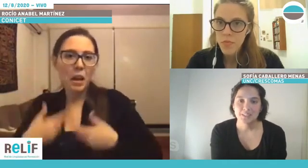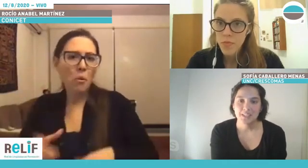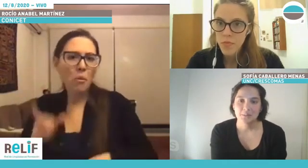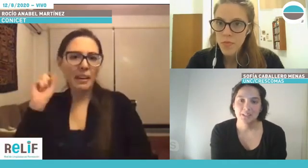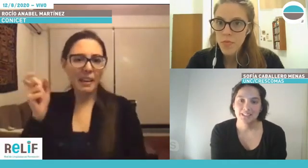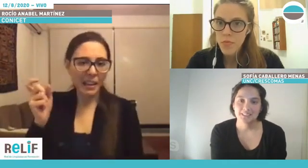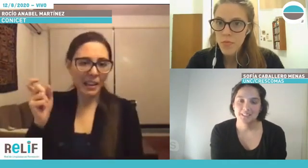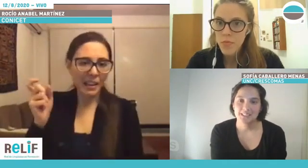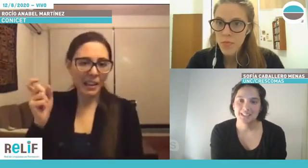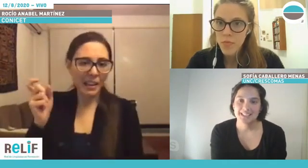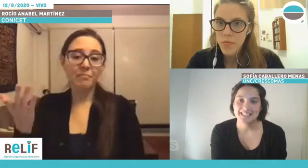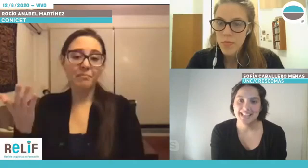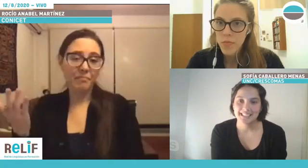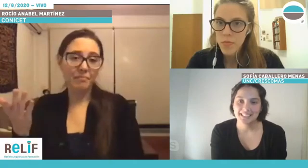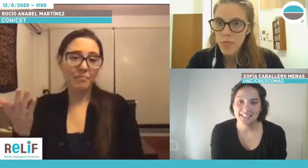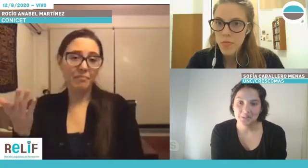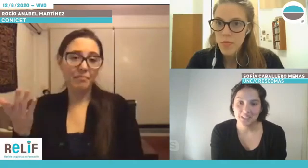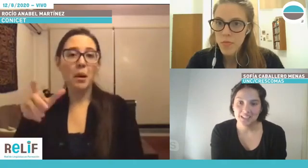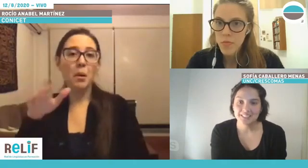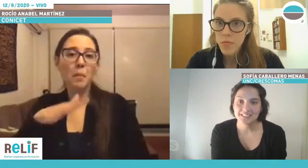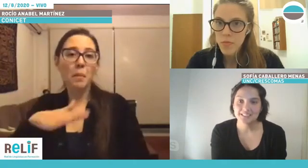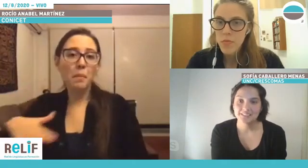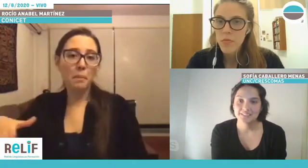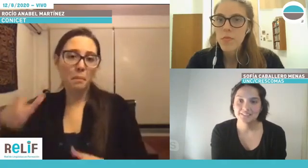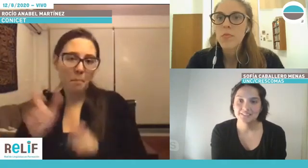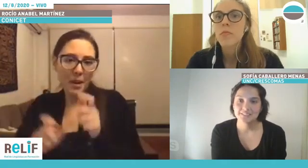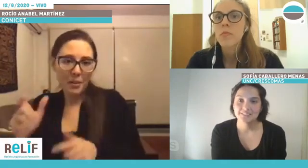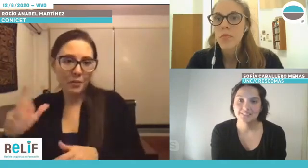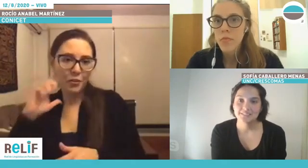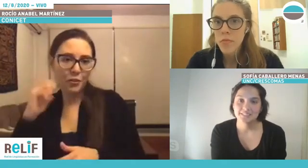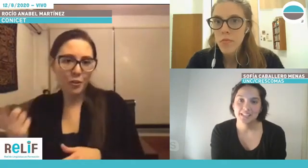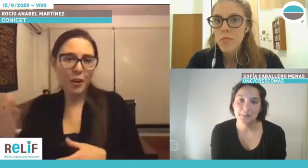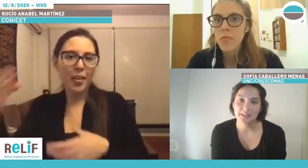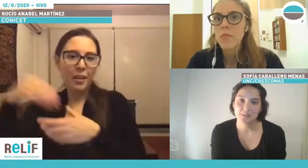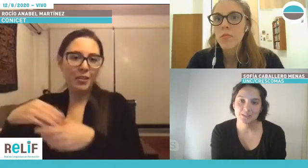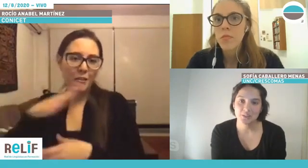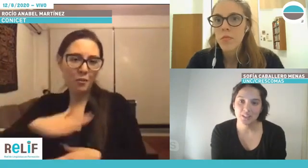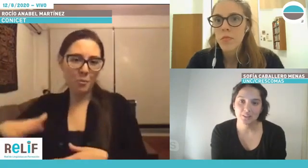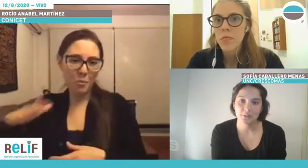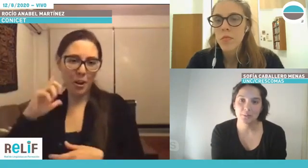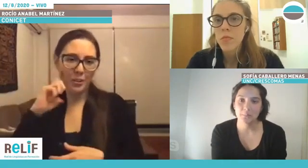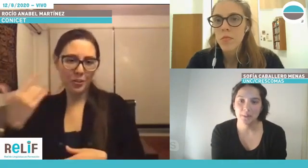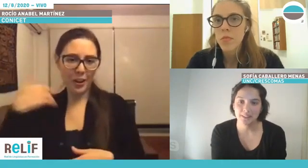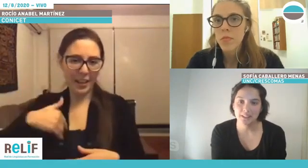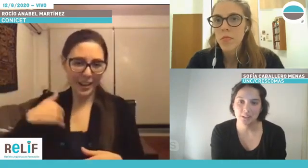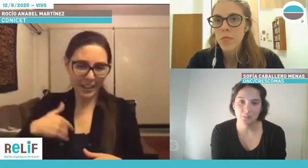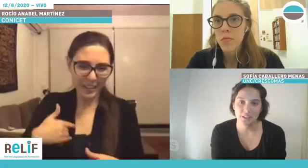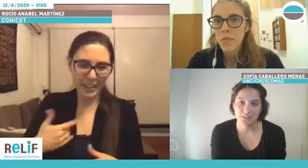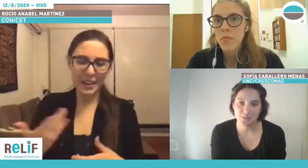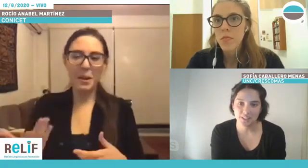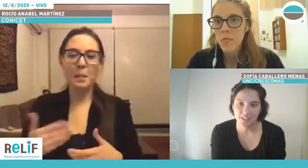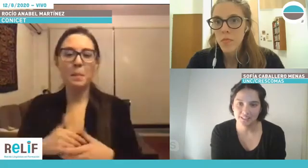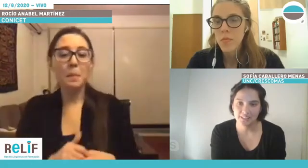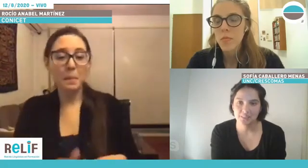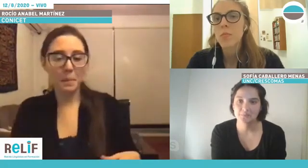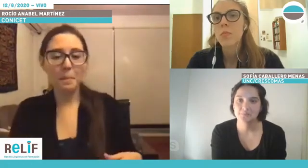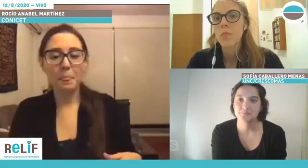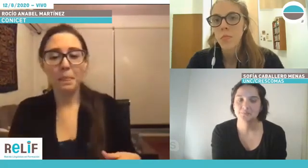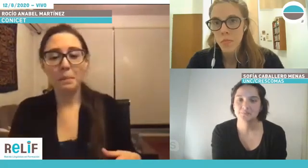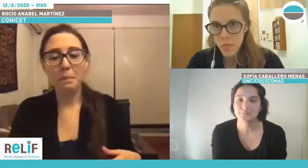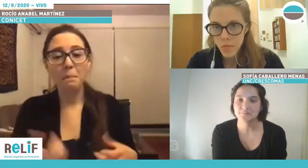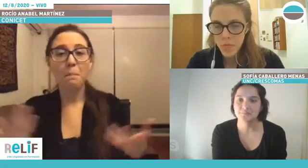¿Quiénes son, digamos, les señantes naturales? Las personas sordas que forman parte de la comunidad sorda